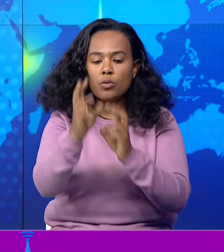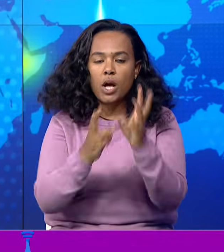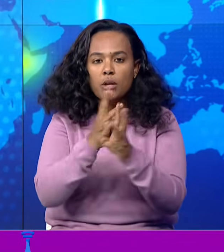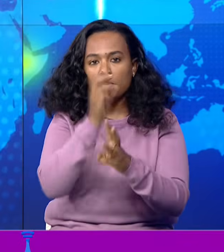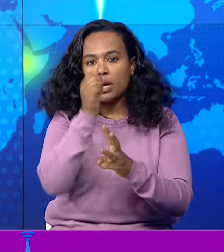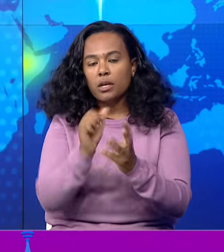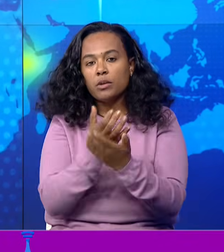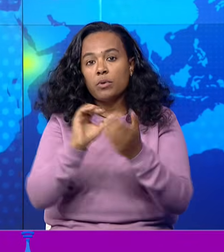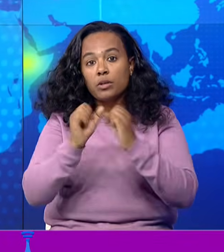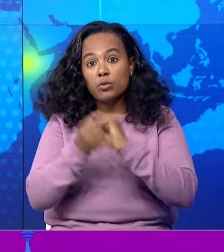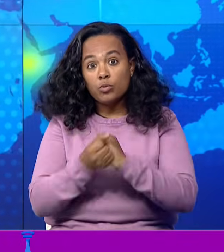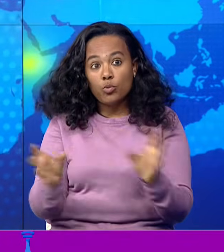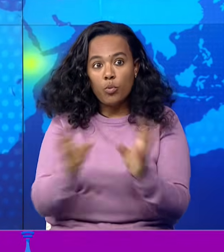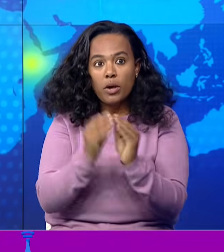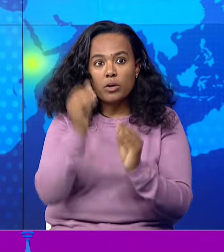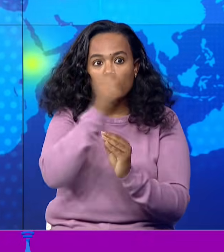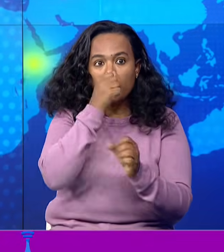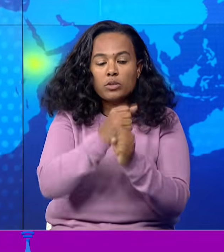ለውጥ ጉባኤ ኢትዮጵያ ስራዎቿን